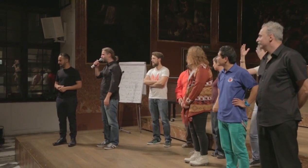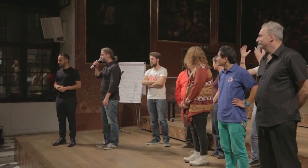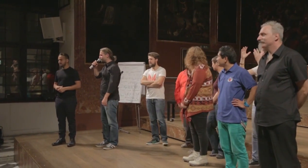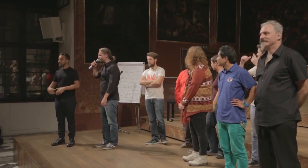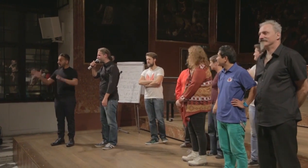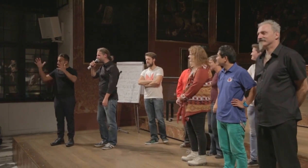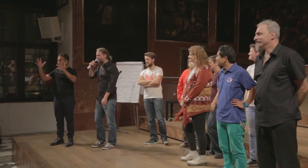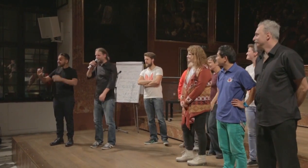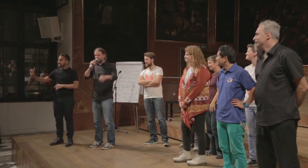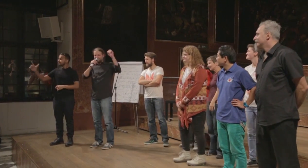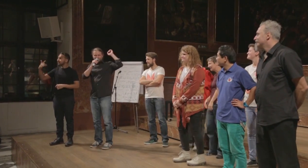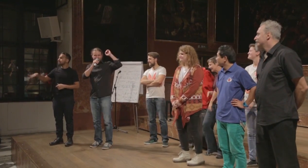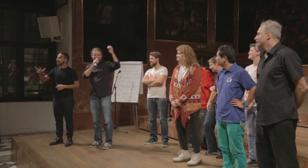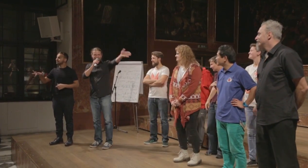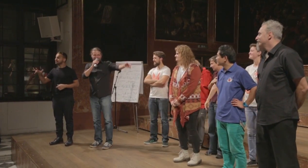Applaus für den zweiten Platz. Dabei.